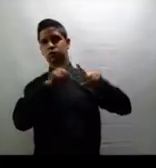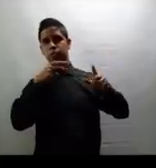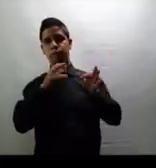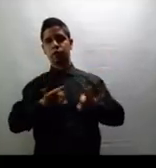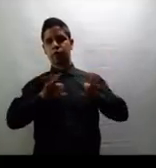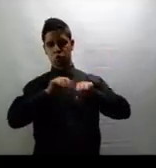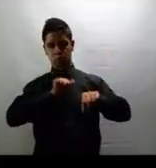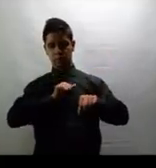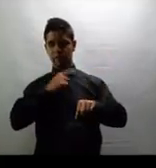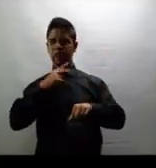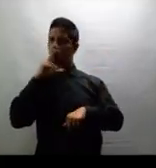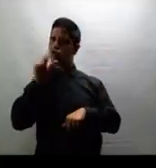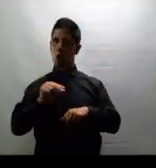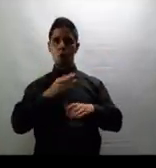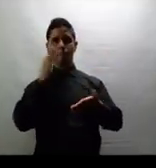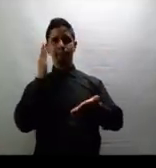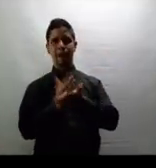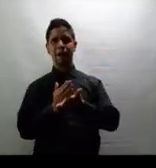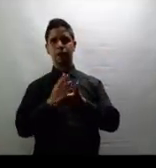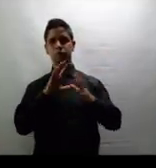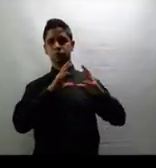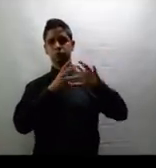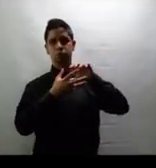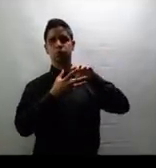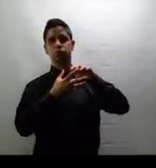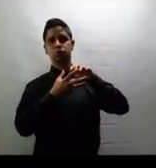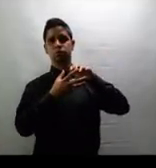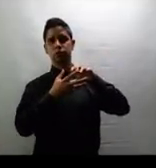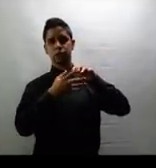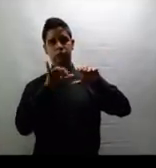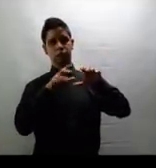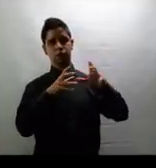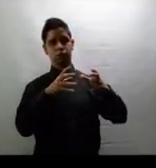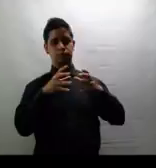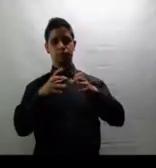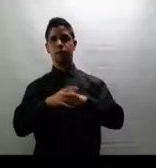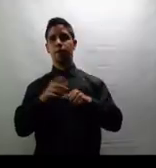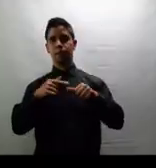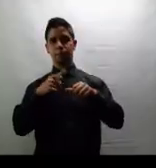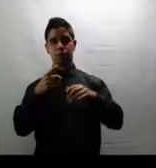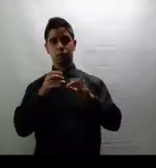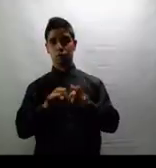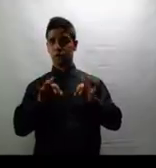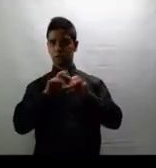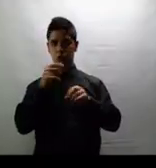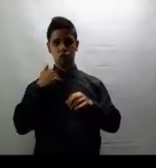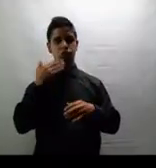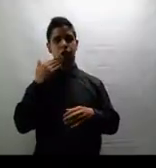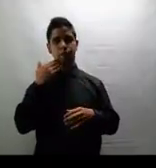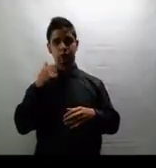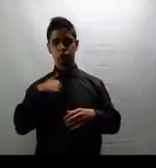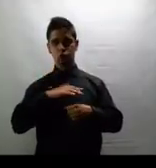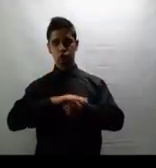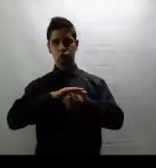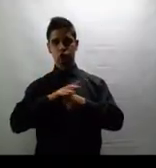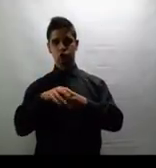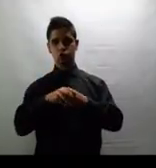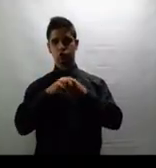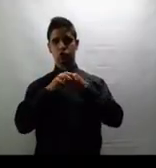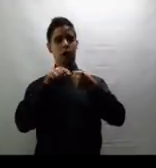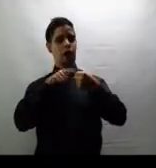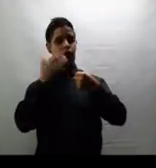estoy ansioso primero quizás de reconocer lo que estoy ansioso porque claro